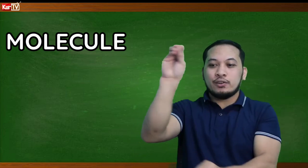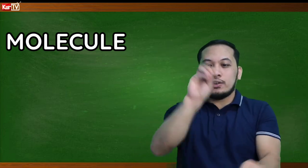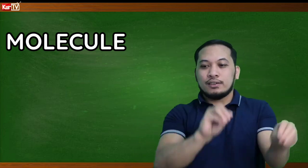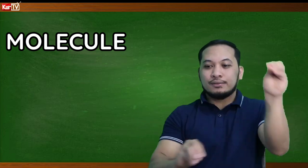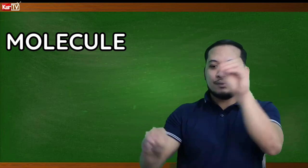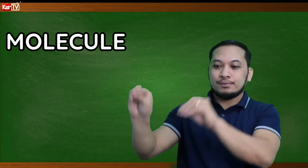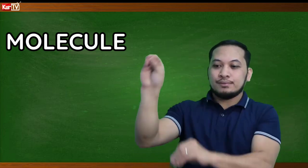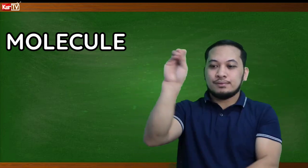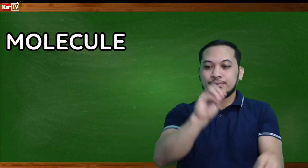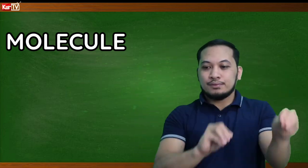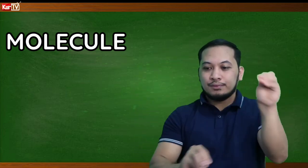Molecule.